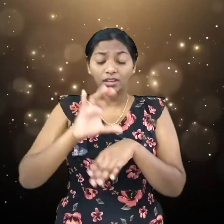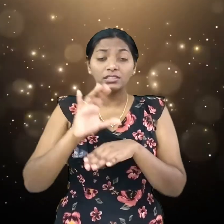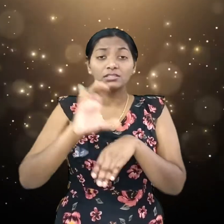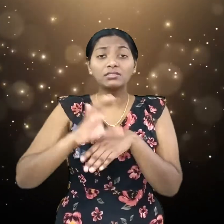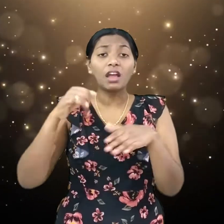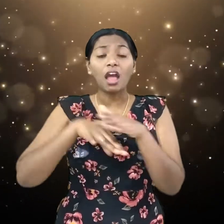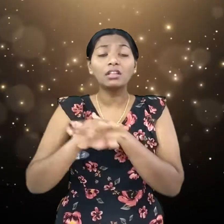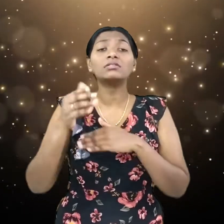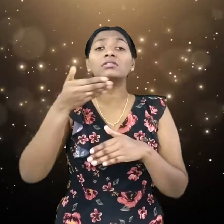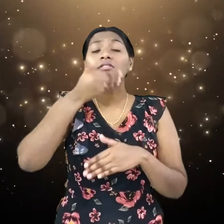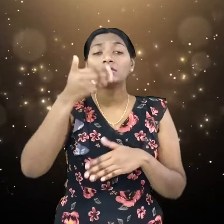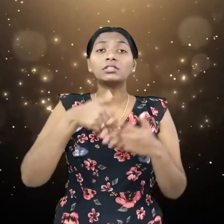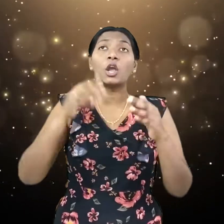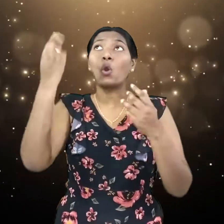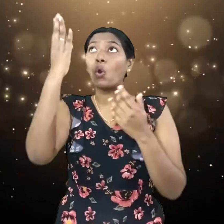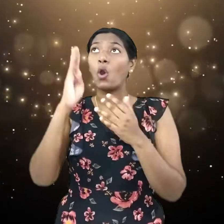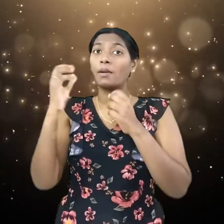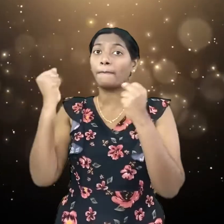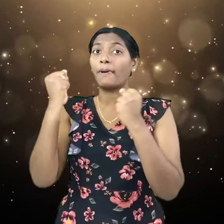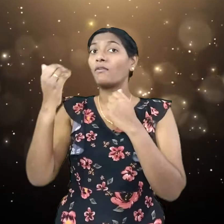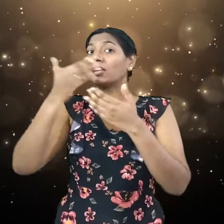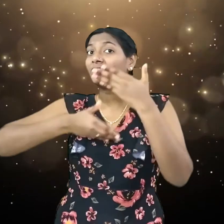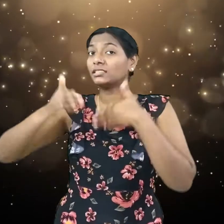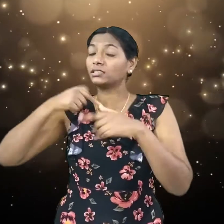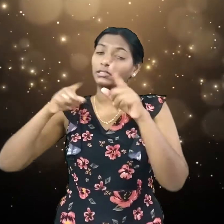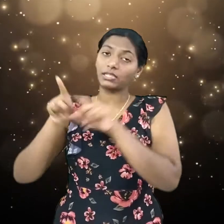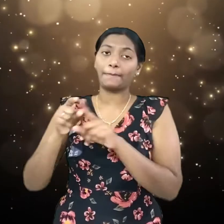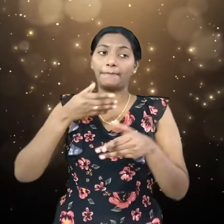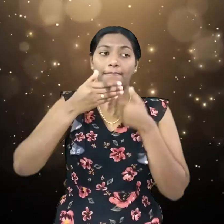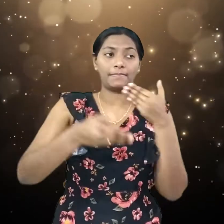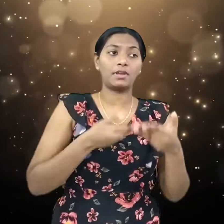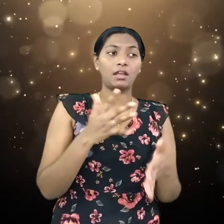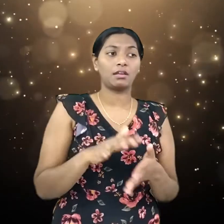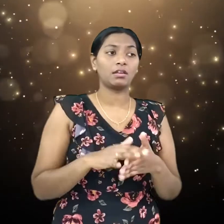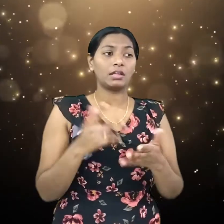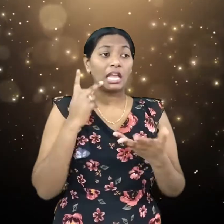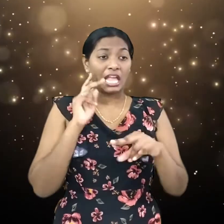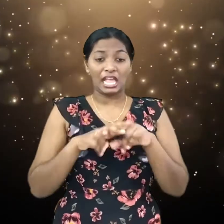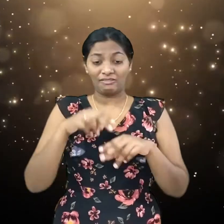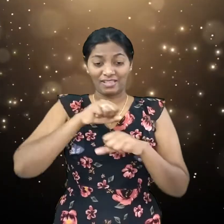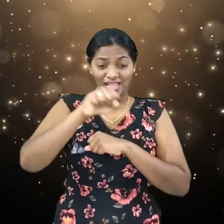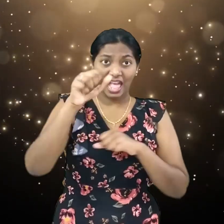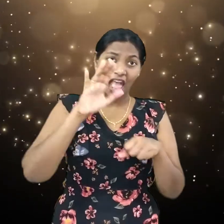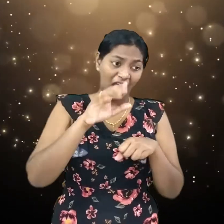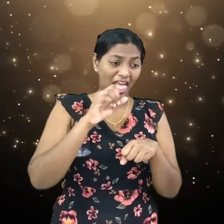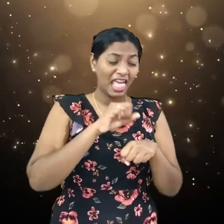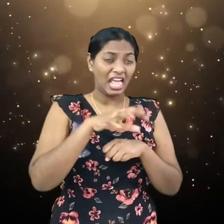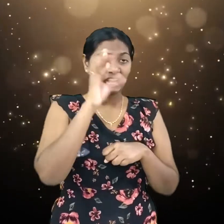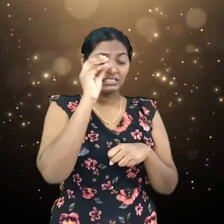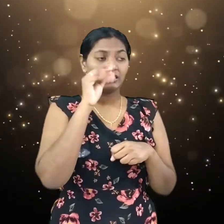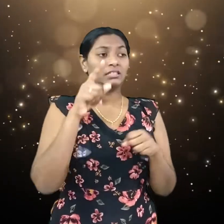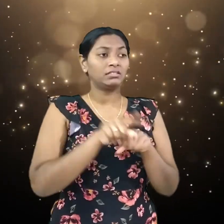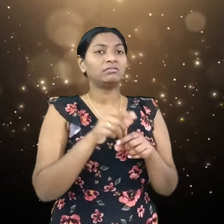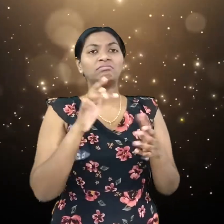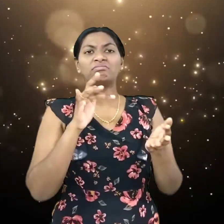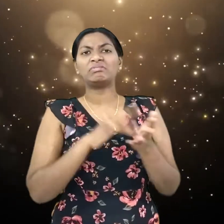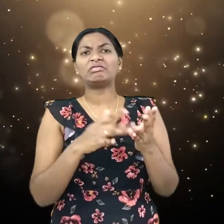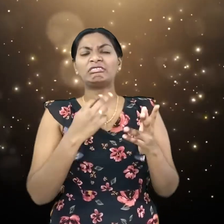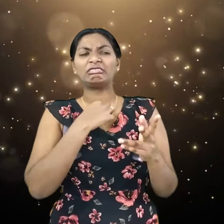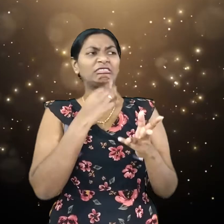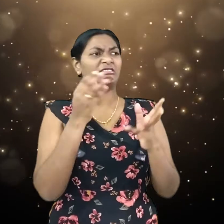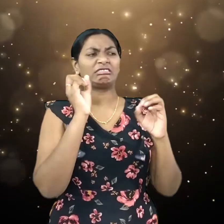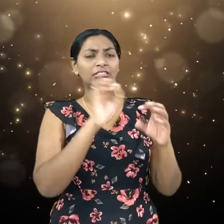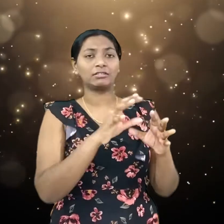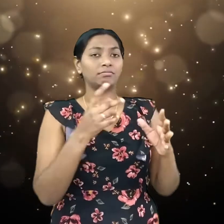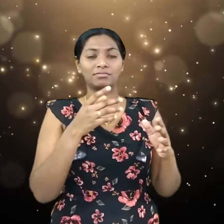जो परमेश्वर ने मुझे अनुग्रह दिया। प्रेज़ द लॉर्ड, हालेलुया। पता नहीं डिग्री पढ़ता तो पता नहीं कौन से गड्ढे में पड़ा होता मैं, सही? पर मुझे पता है